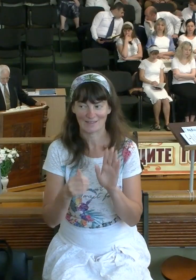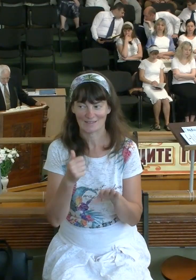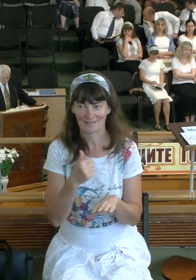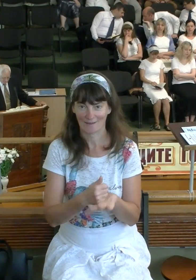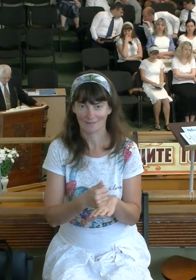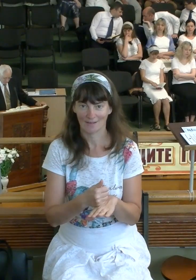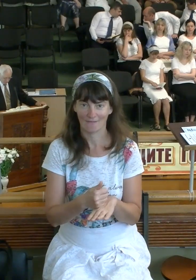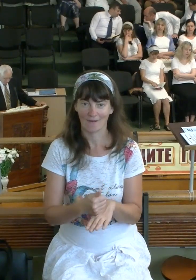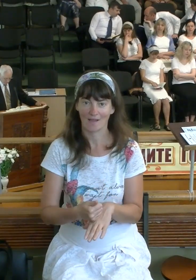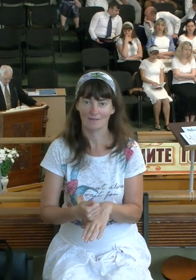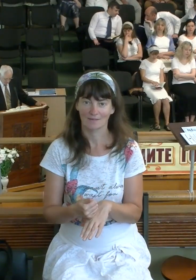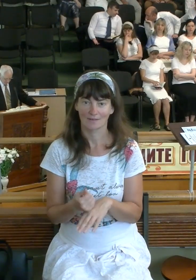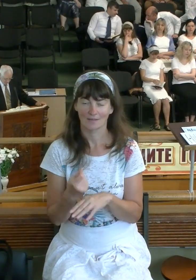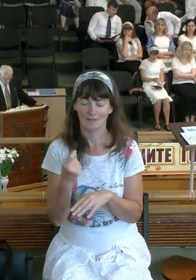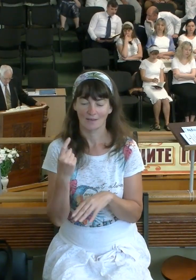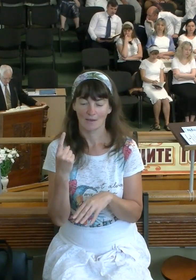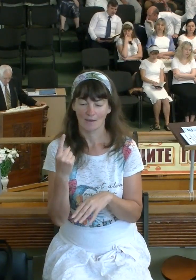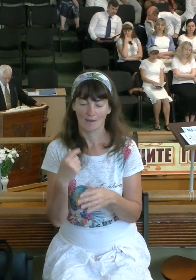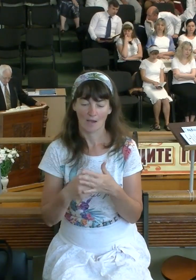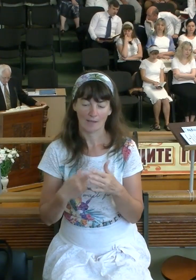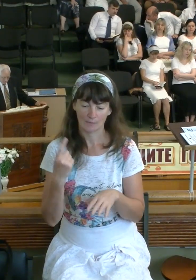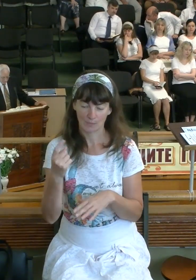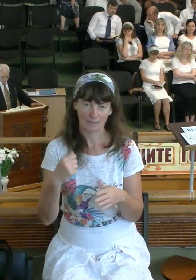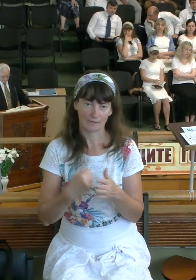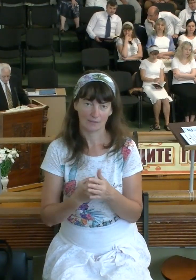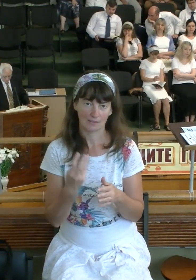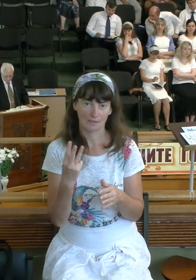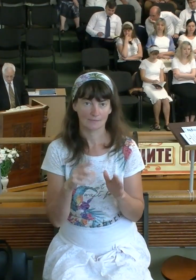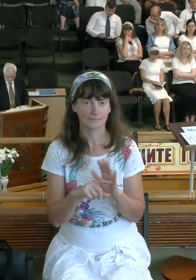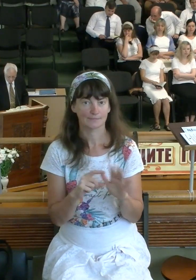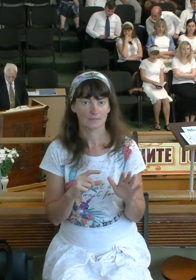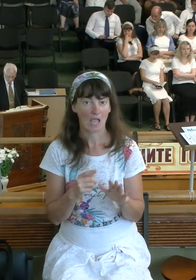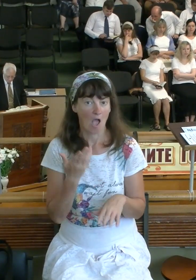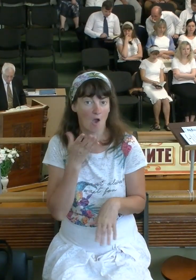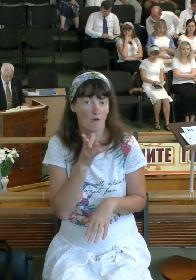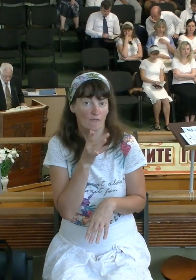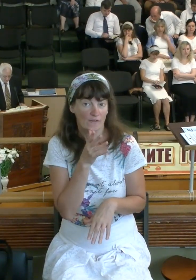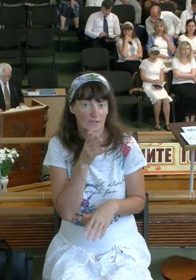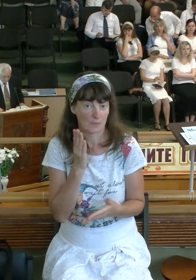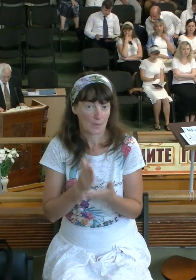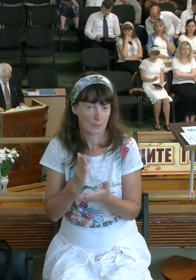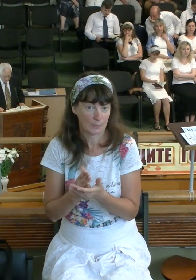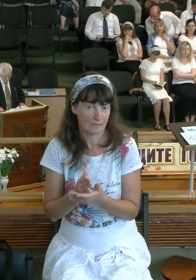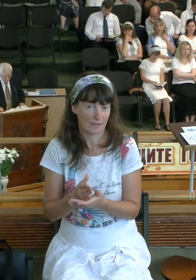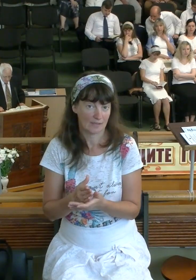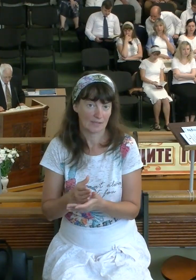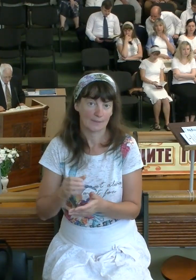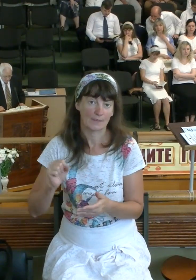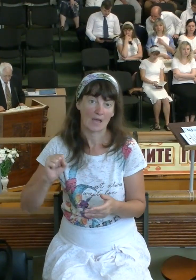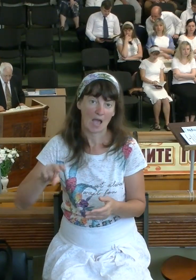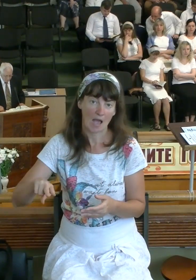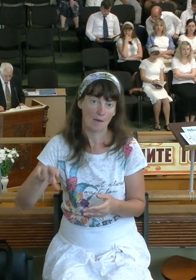Деяния 19, с 1 по 3. Во время пребывания Аполлоса в Коринфе, Павел,